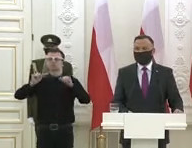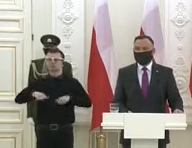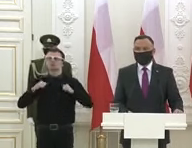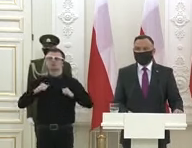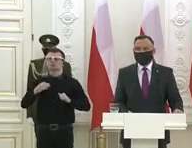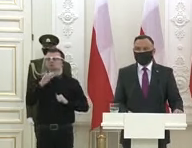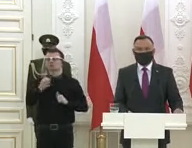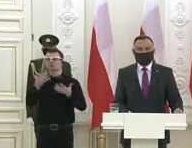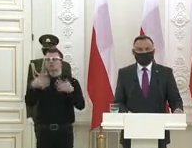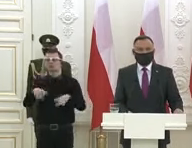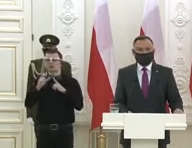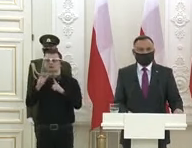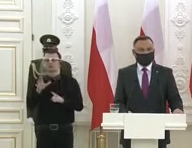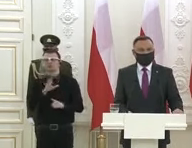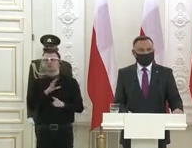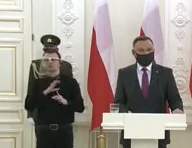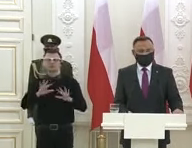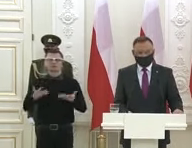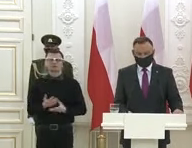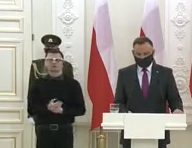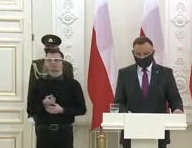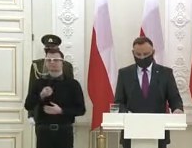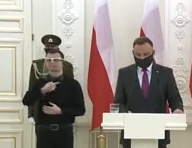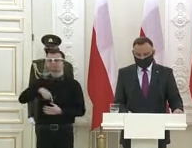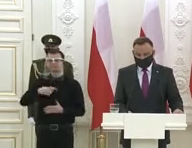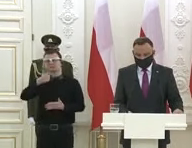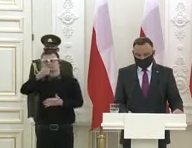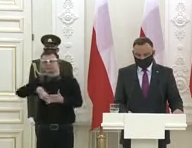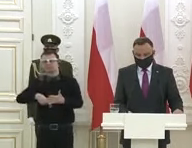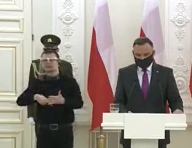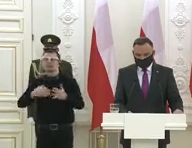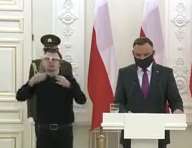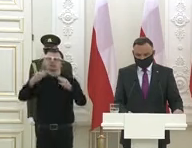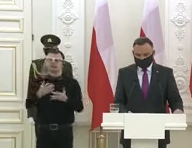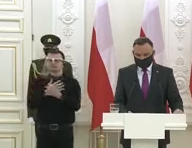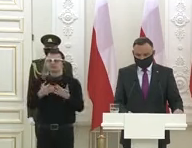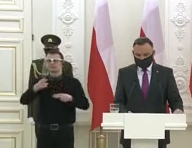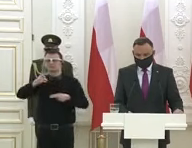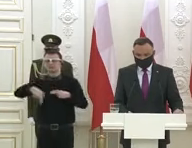My po prostu oczekujemy, że wszelkie rozwiązania prawne,